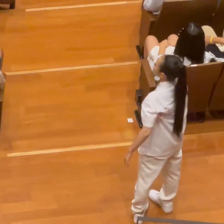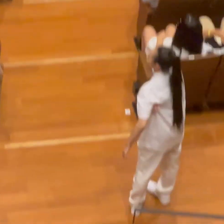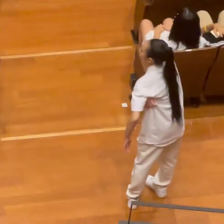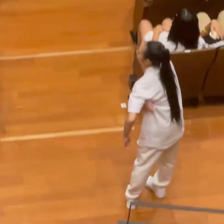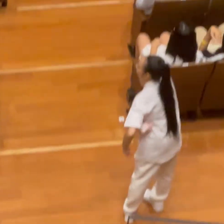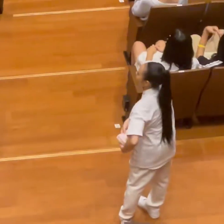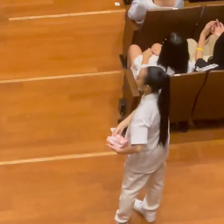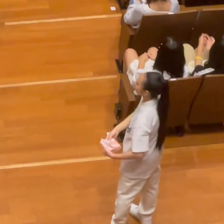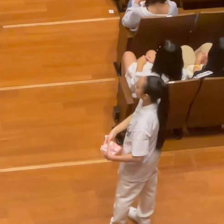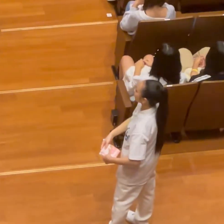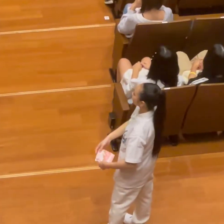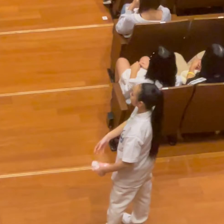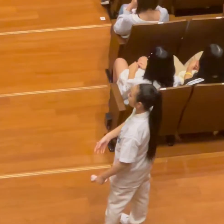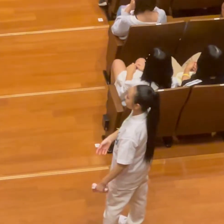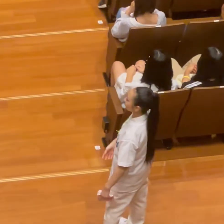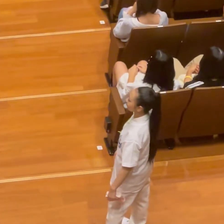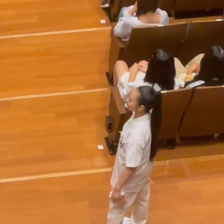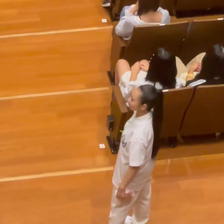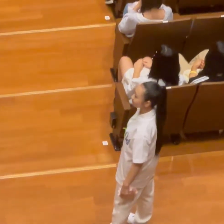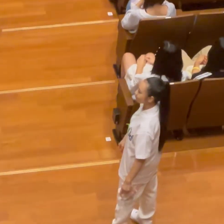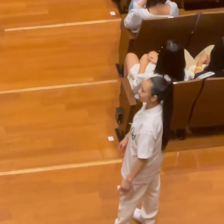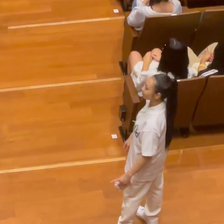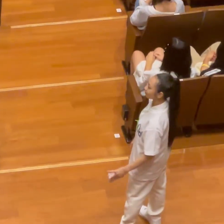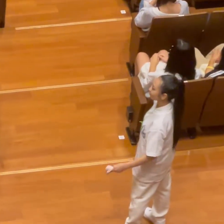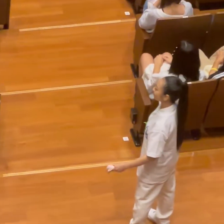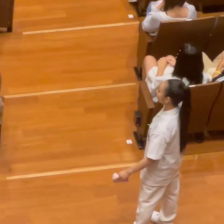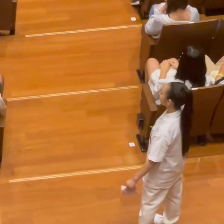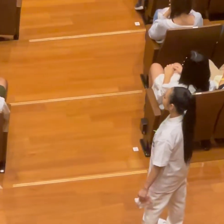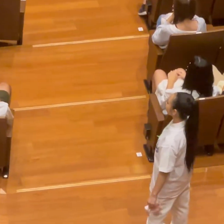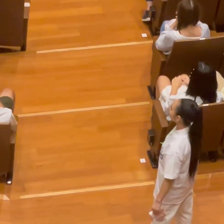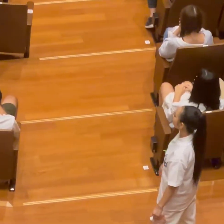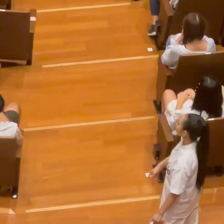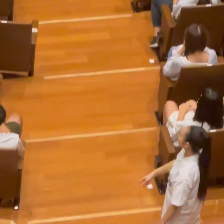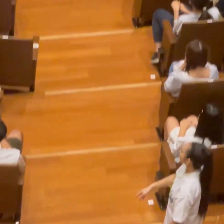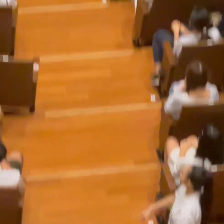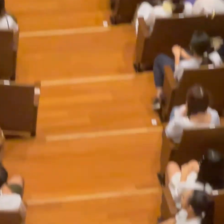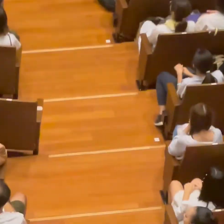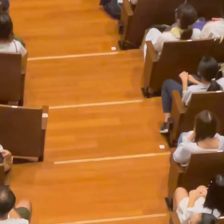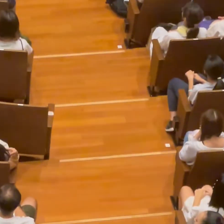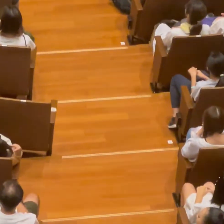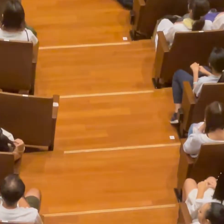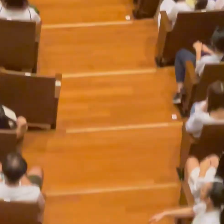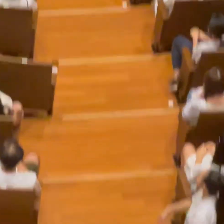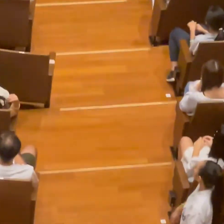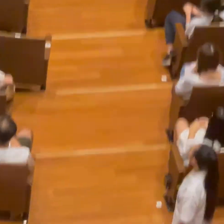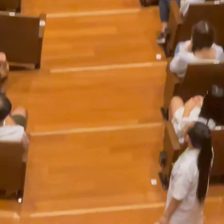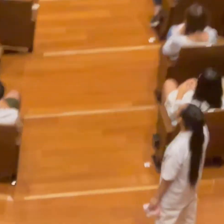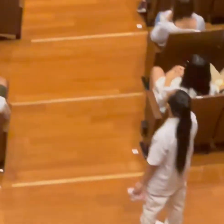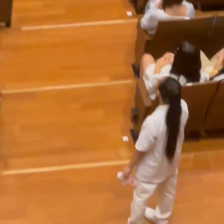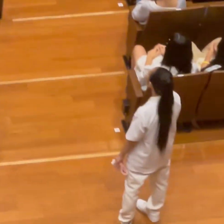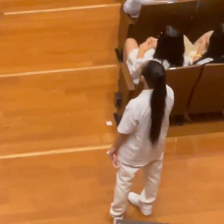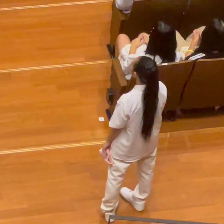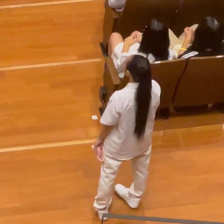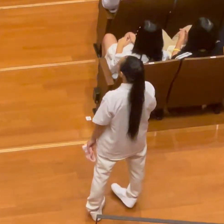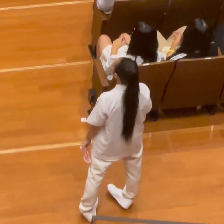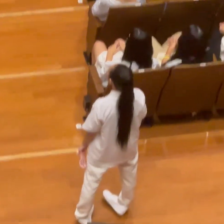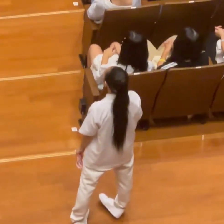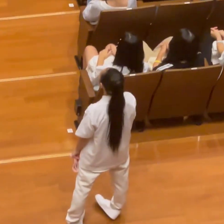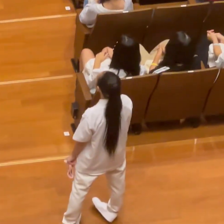ュー、ありがとうございます。それではこのままですね、この手話ダンスレッスンが終わった